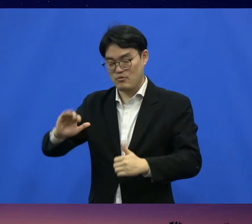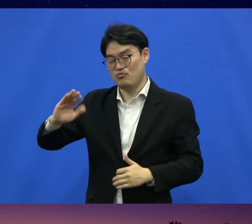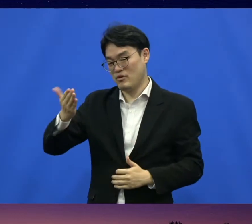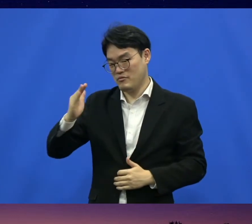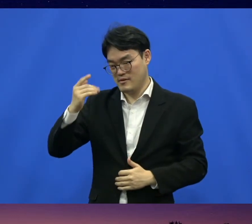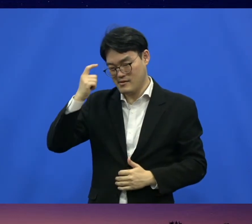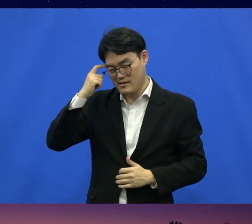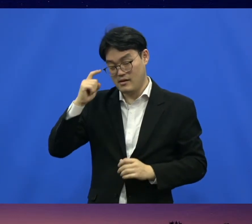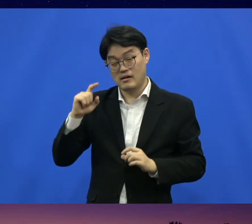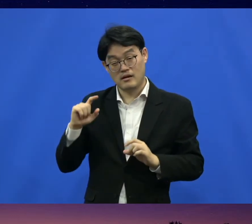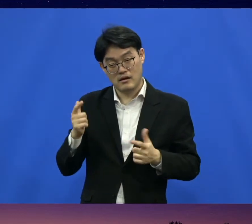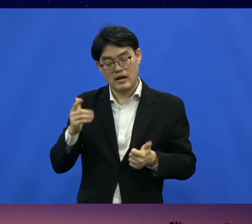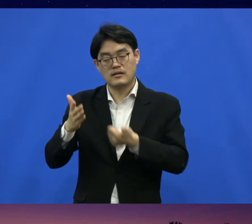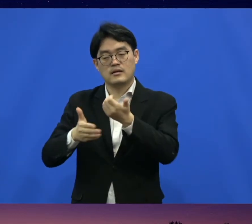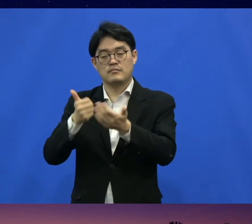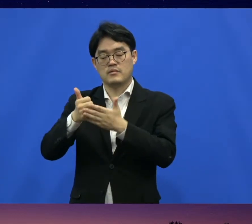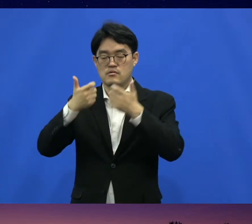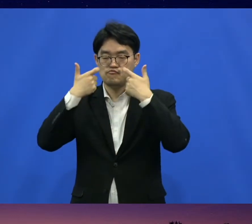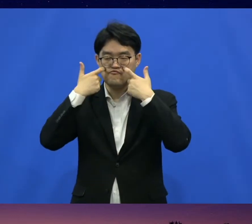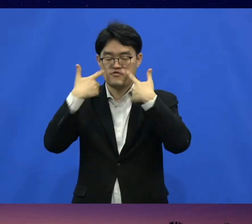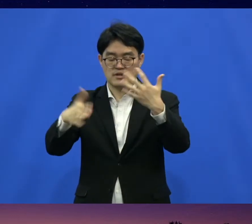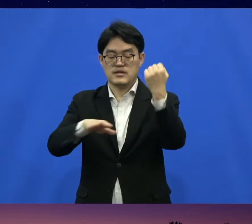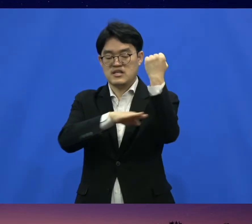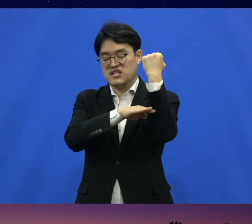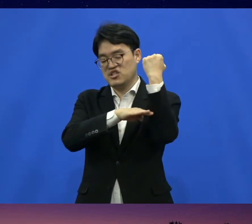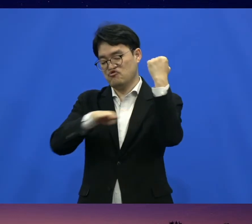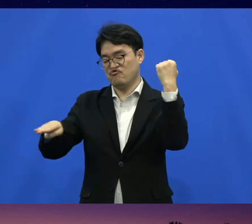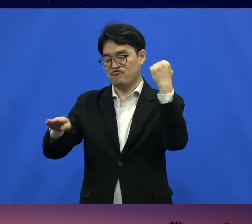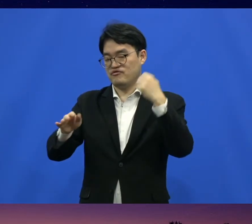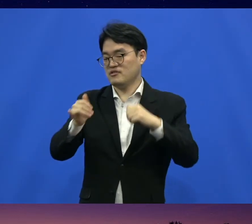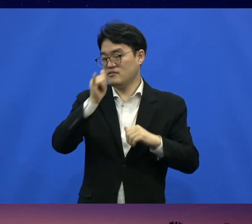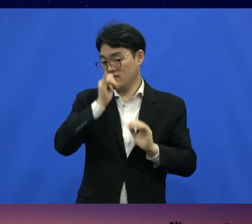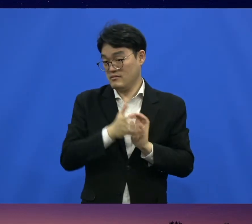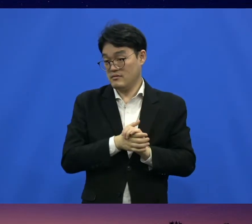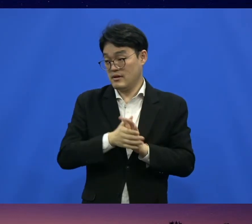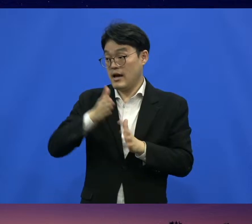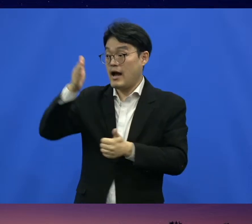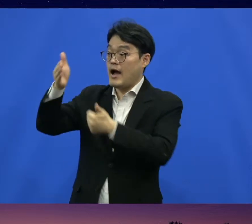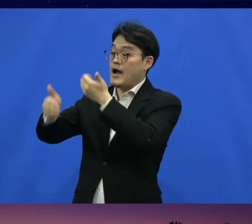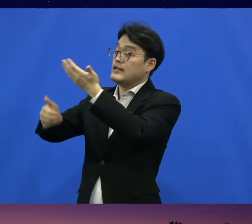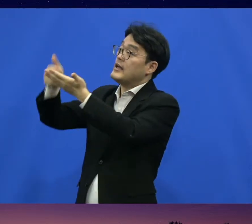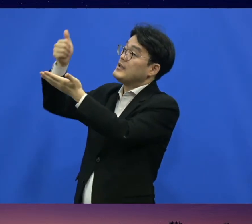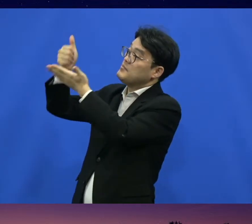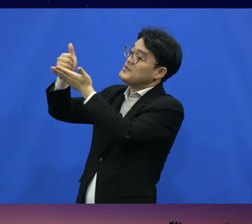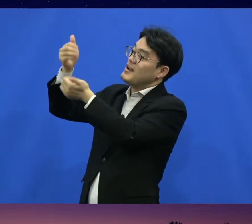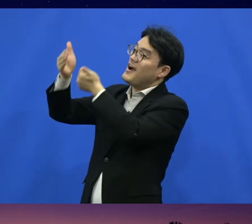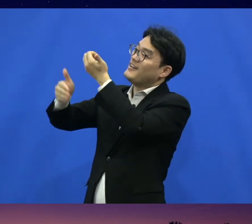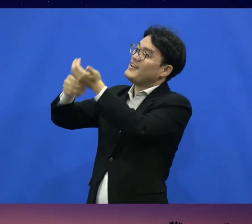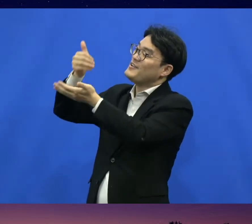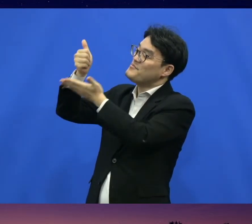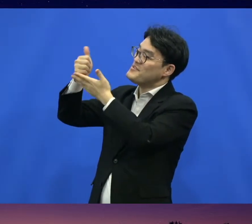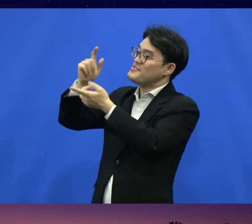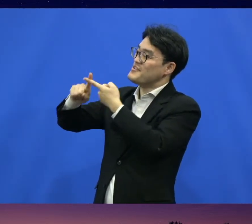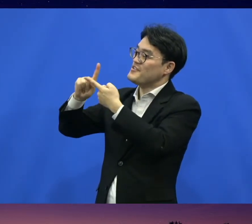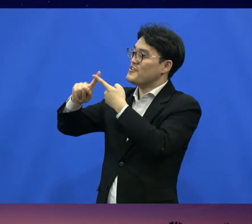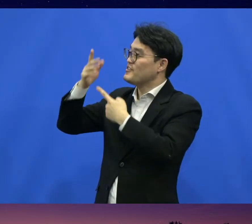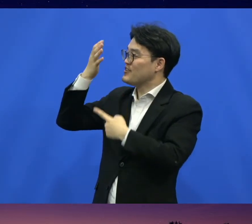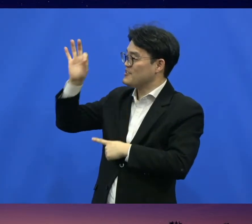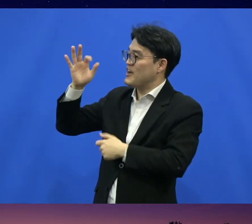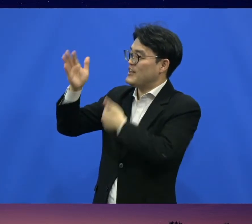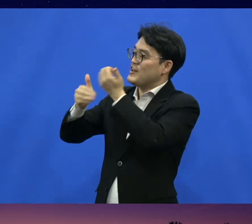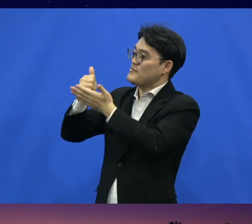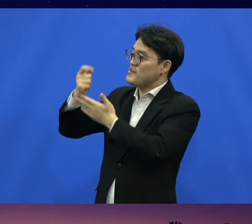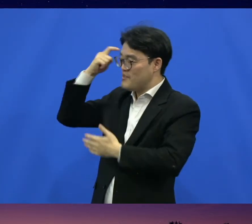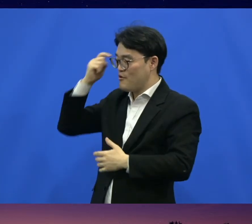놓으신 거거든요. 근데 하나님을 하나님으로 하지 않는 경향이 우리 안에 있어요. 그